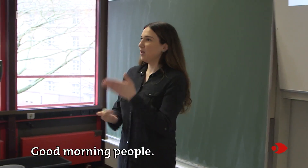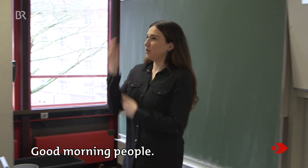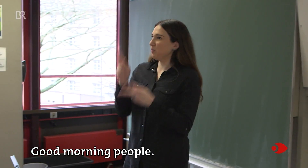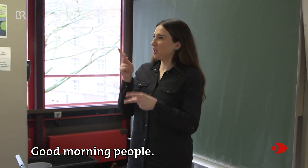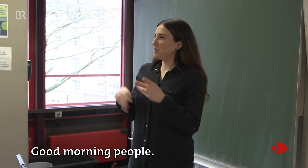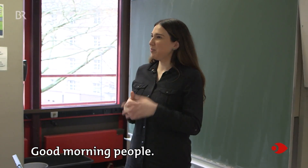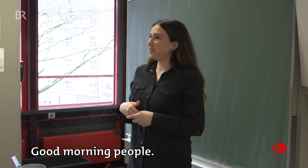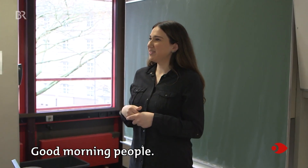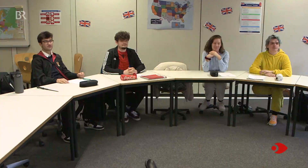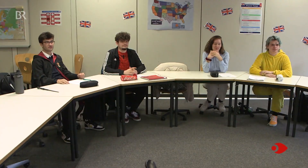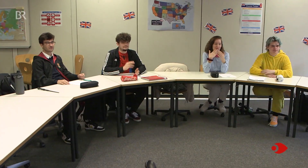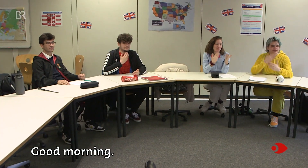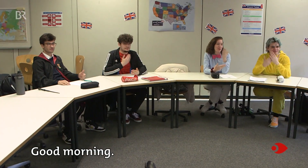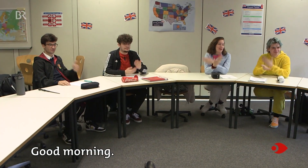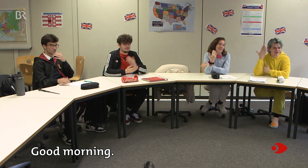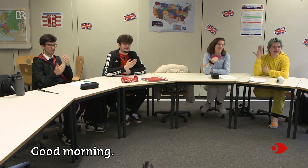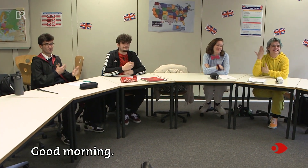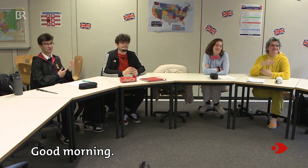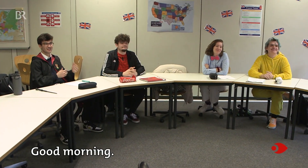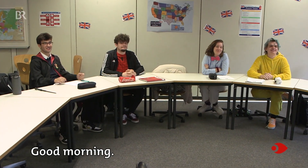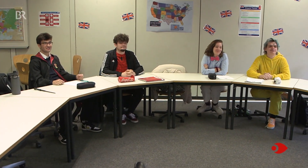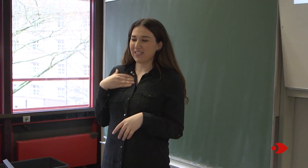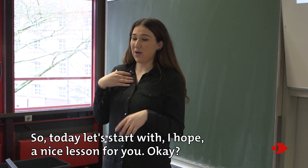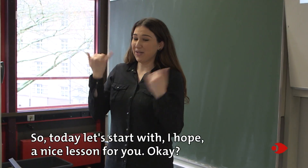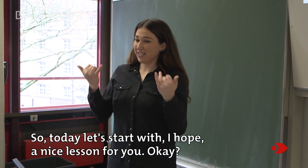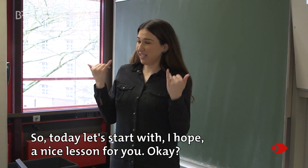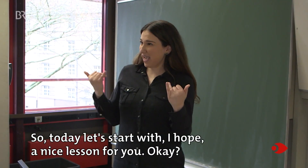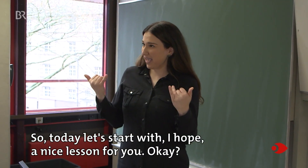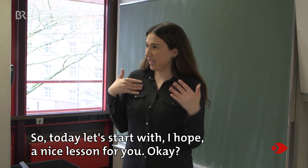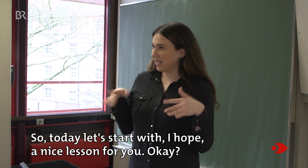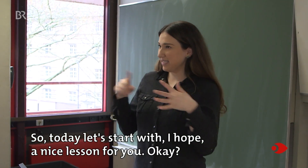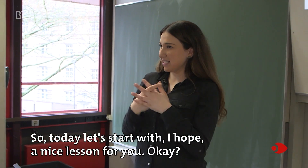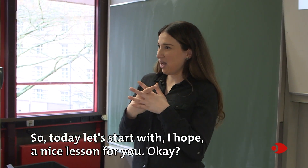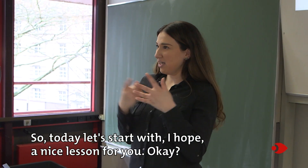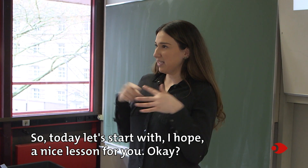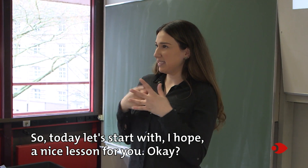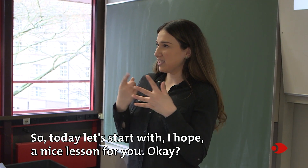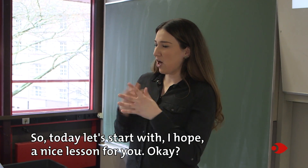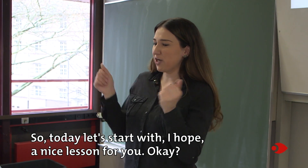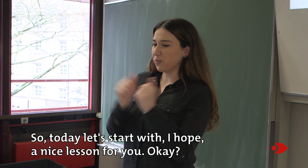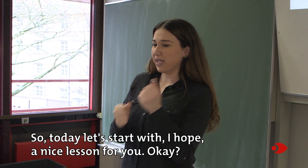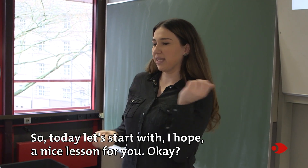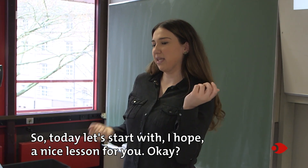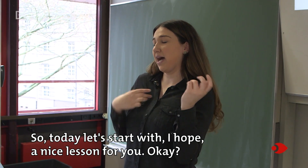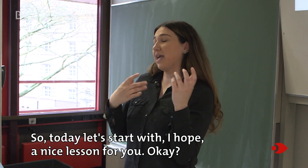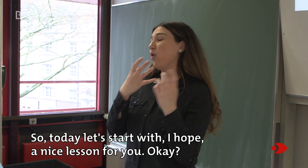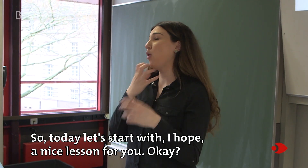Good morning, people. Good morning. Good morning. How are you feeling today? So, today, let's start with, I